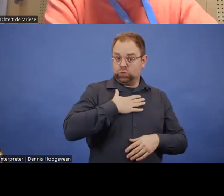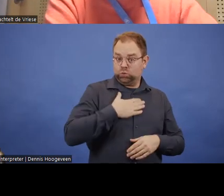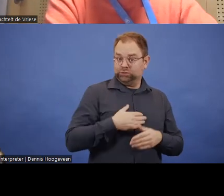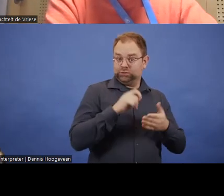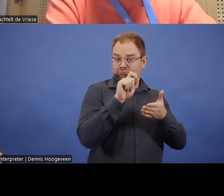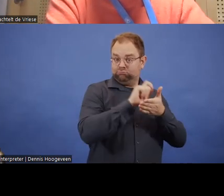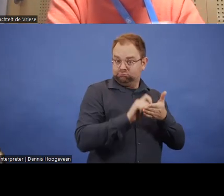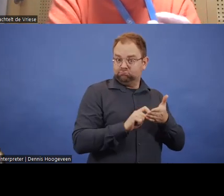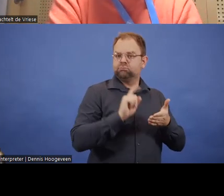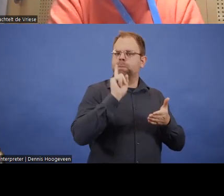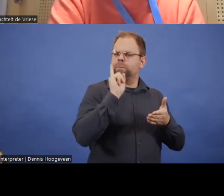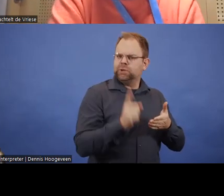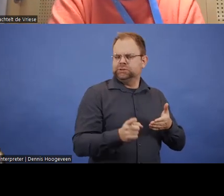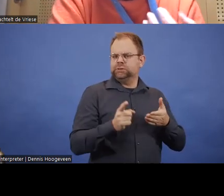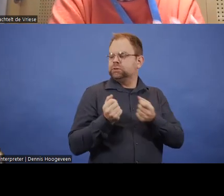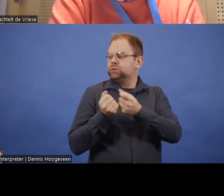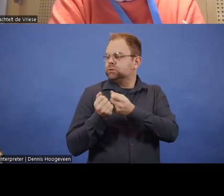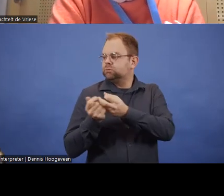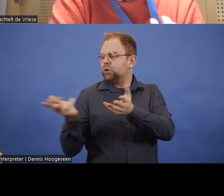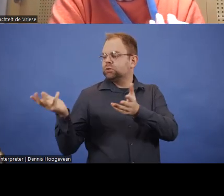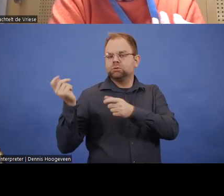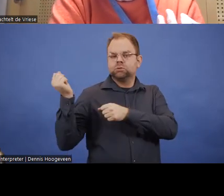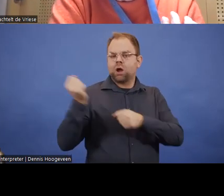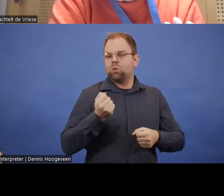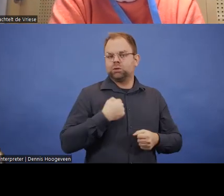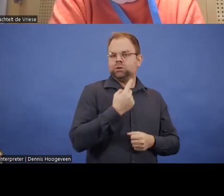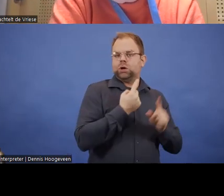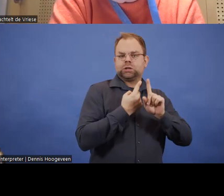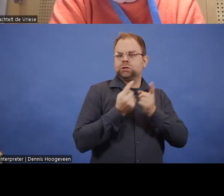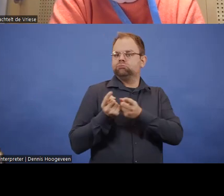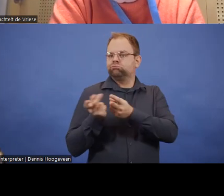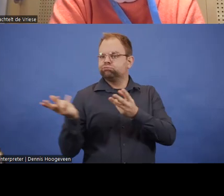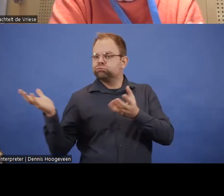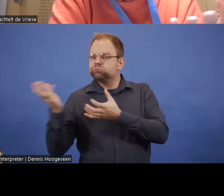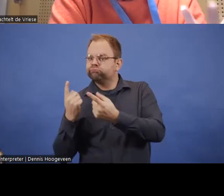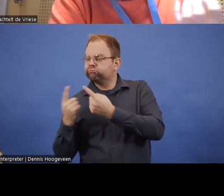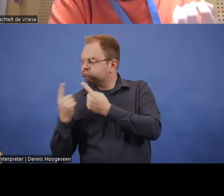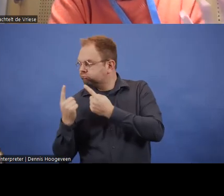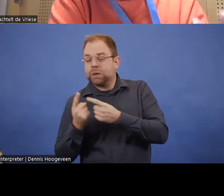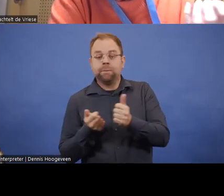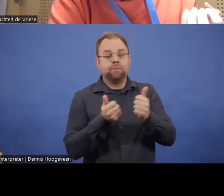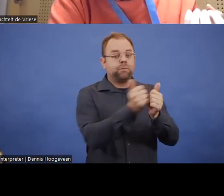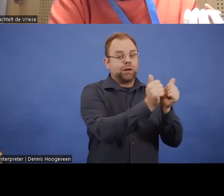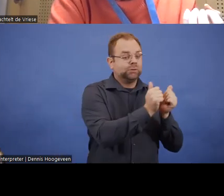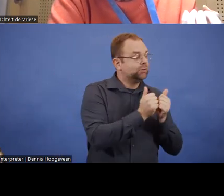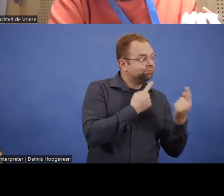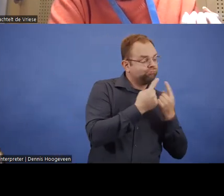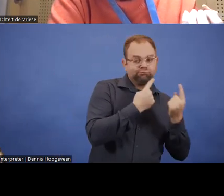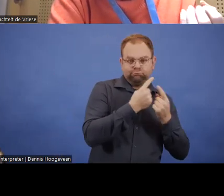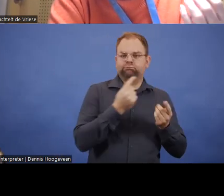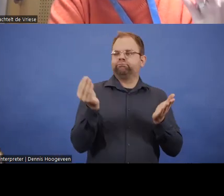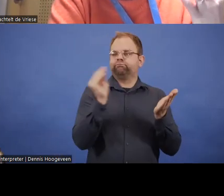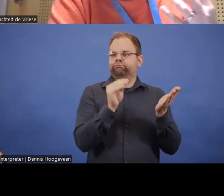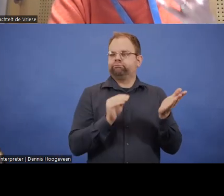interesadas de la sociedad, pero que también consultamos con los refugiados y los que